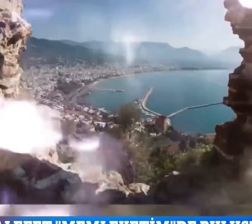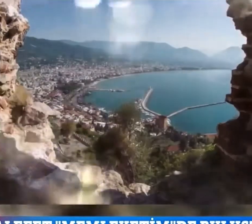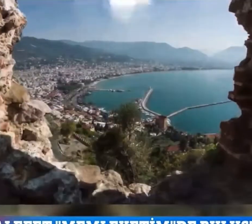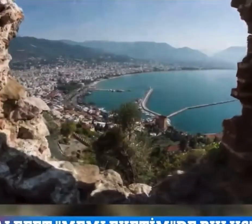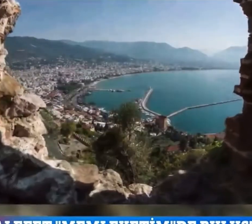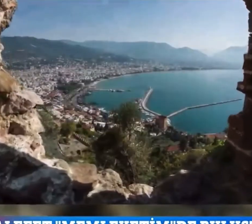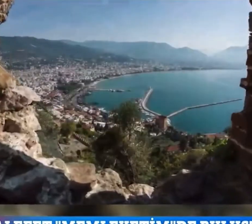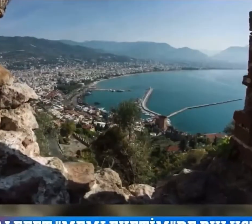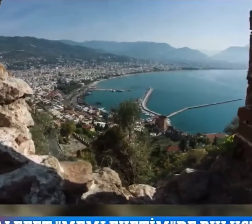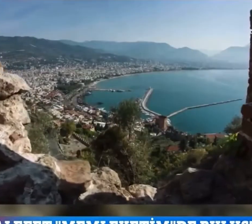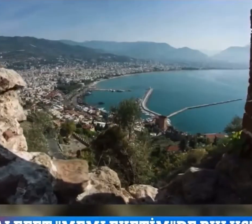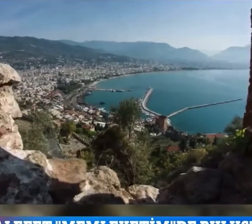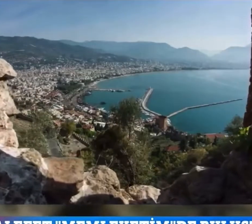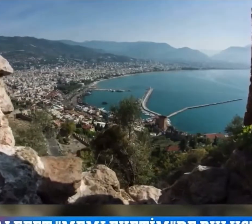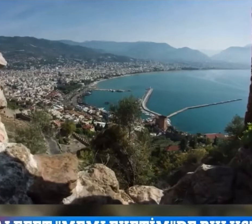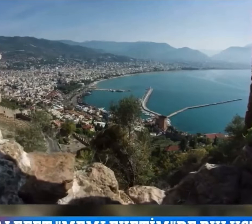Lay lay lay lay.